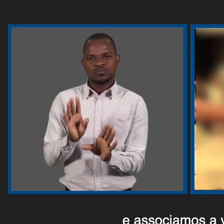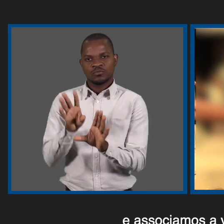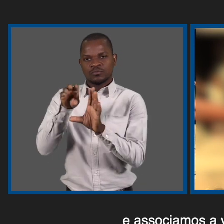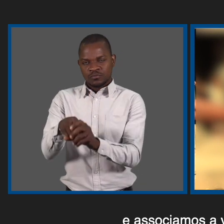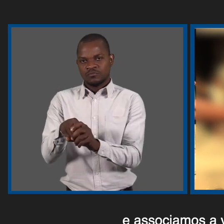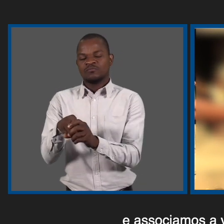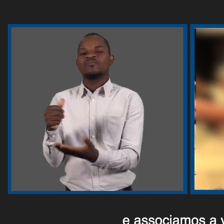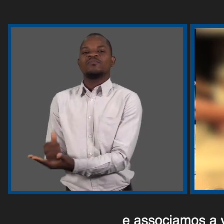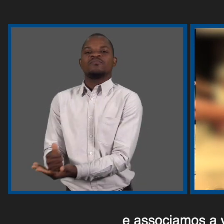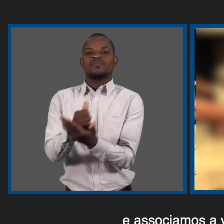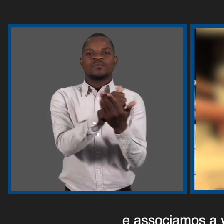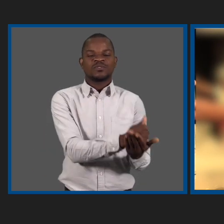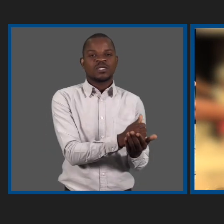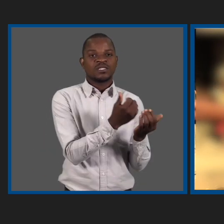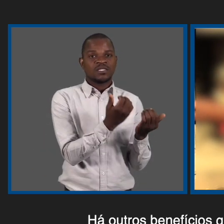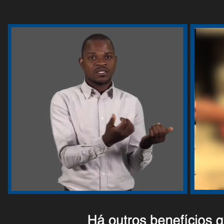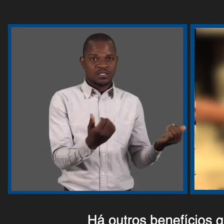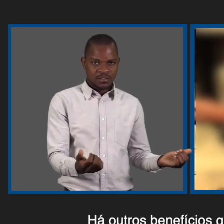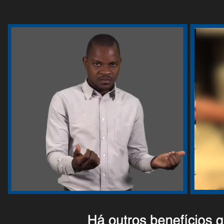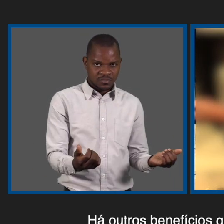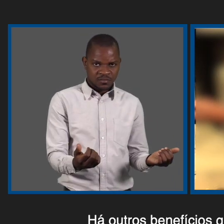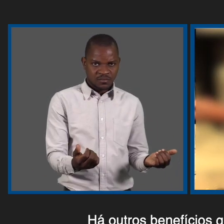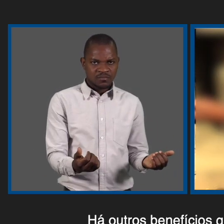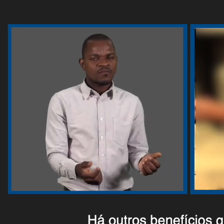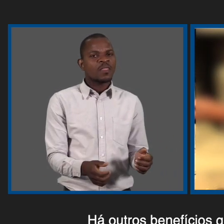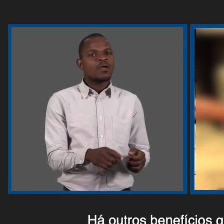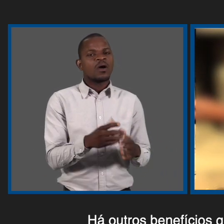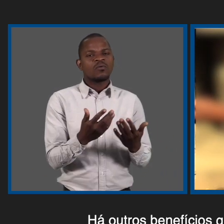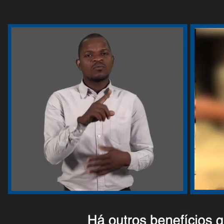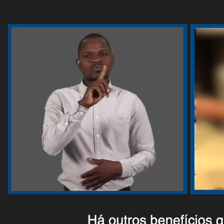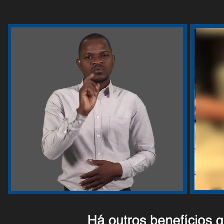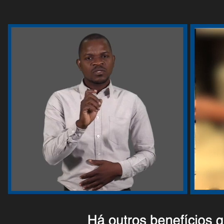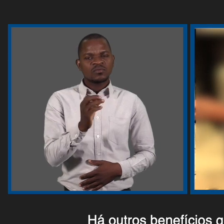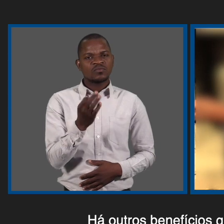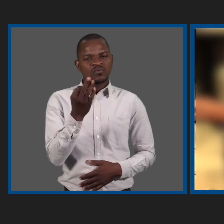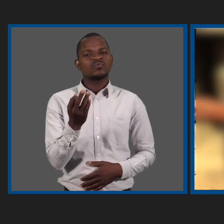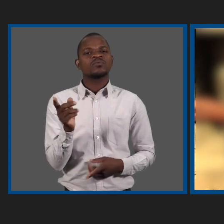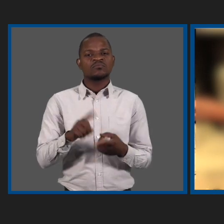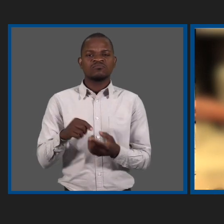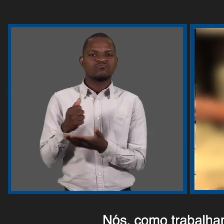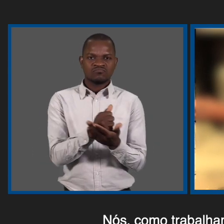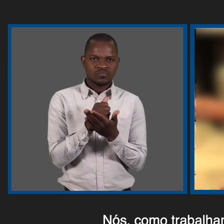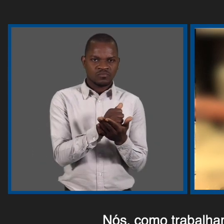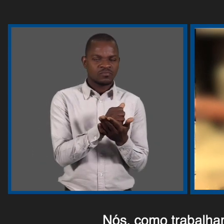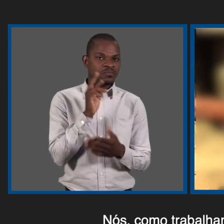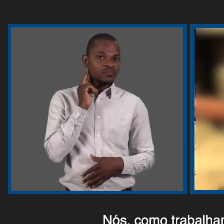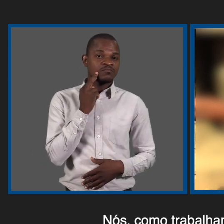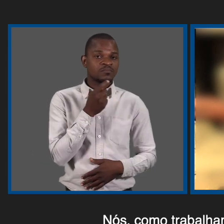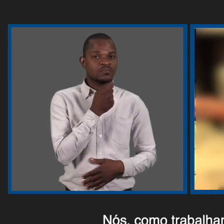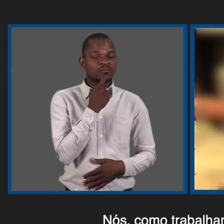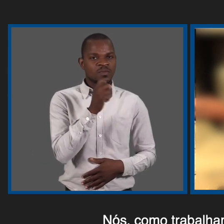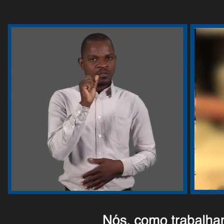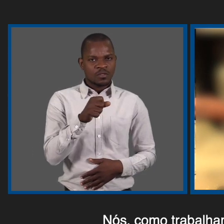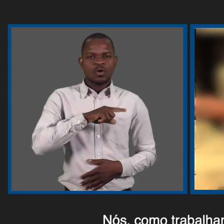associamos-nos a vocês também para este gesto. E parece que há outros benefícios que as crianças poderão ter. Certamente que nós, como